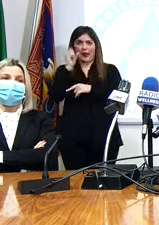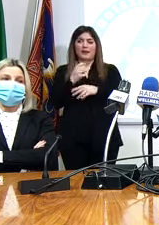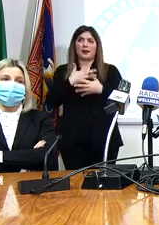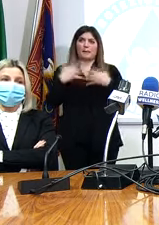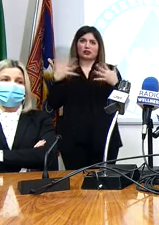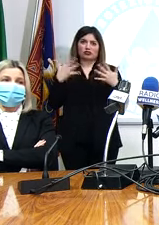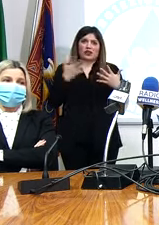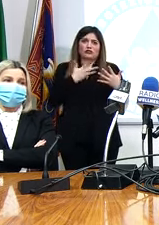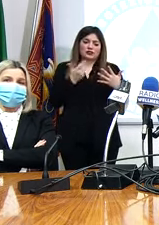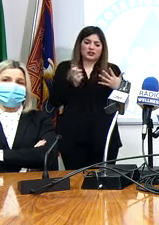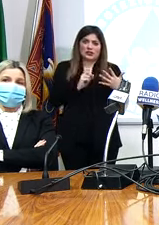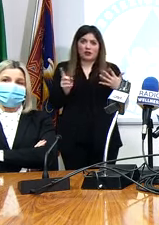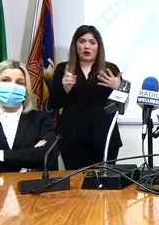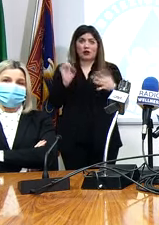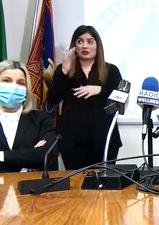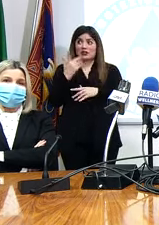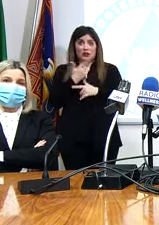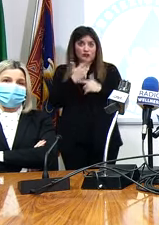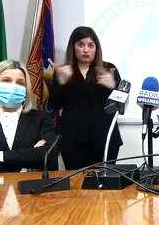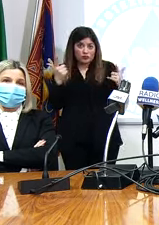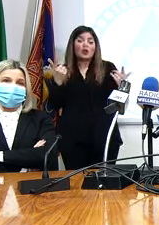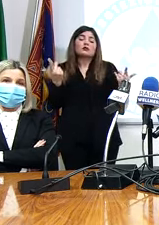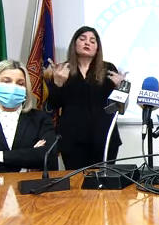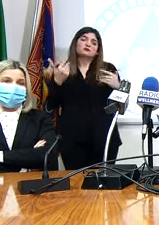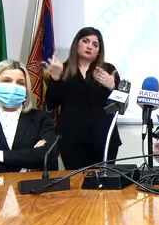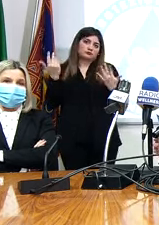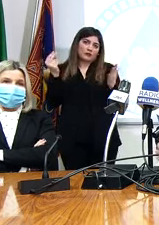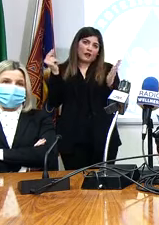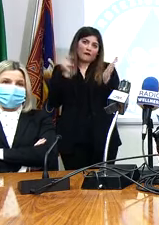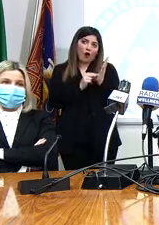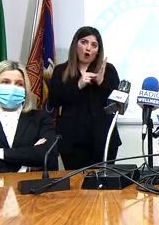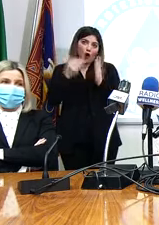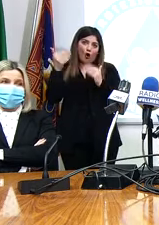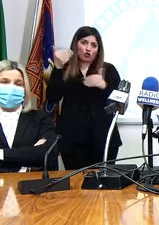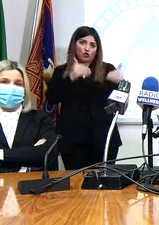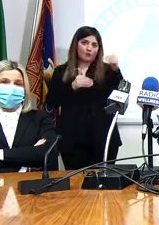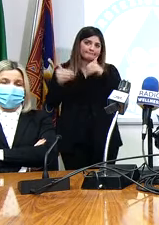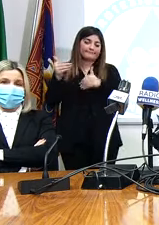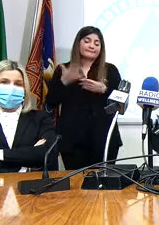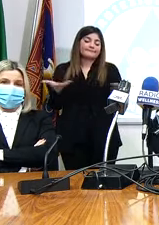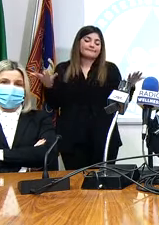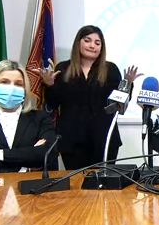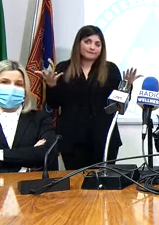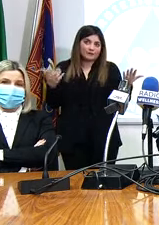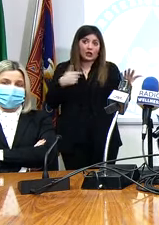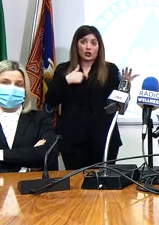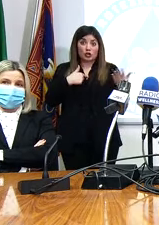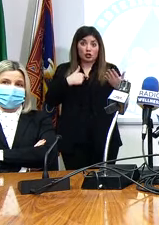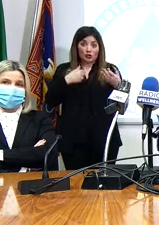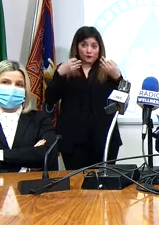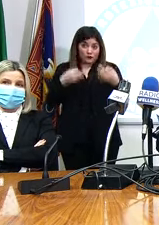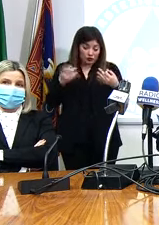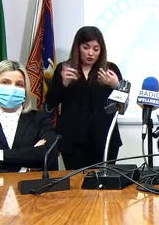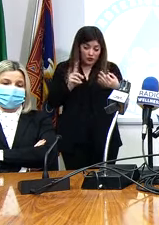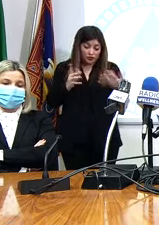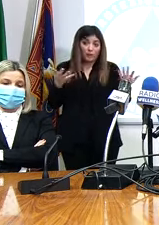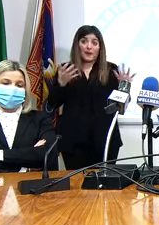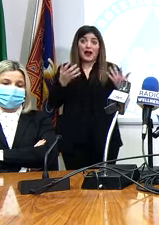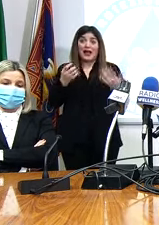voto, punto. Se andrà al voto o il Presidente della Repubblica deciderà qualcos'altro, non lo decido io. Ma il Presidente del Consiglio non può esimersi di